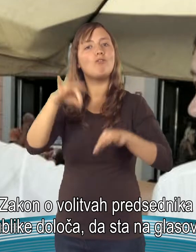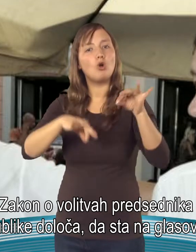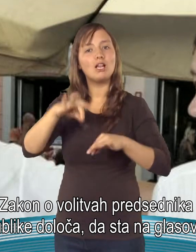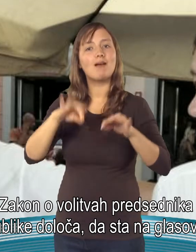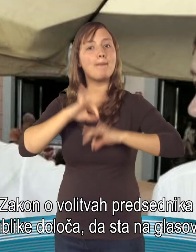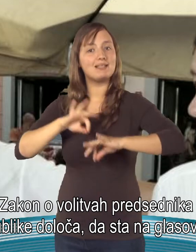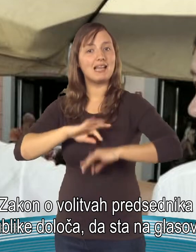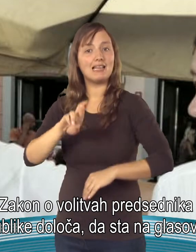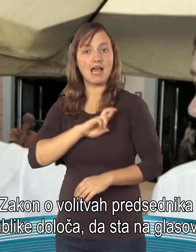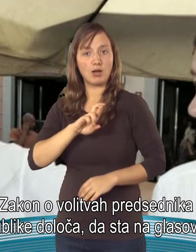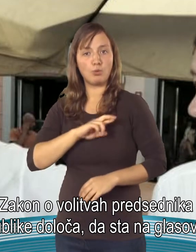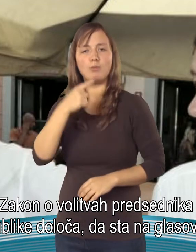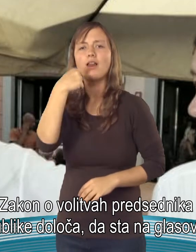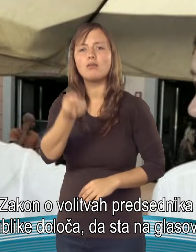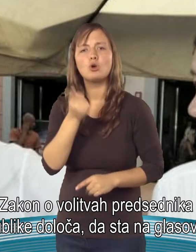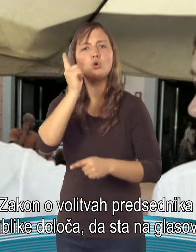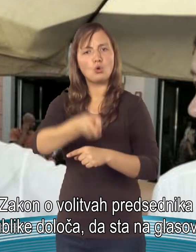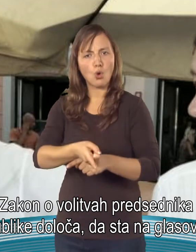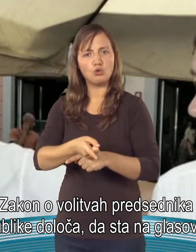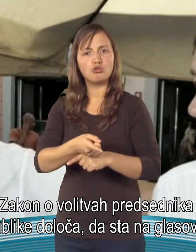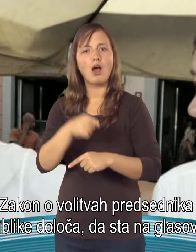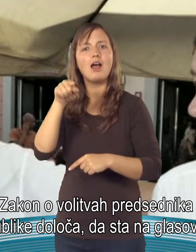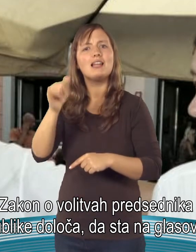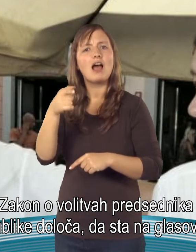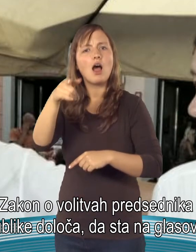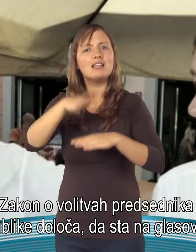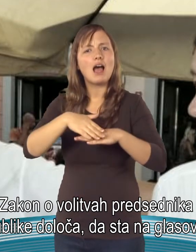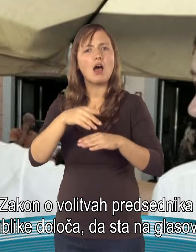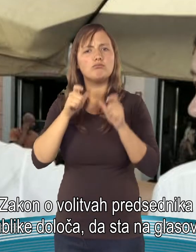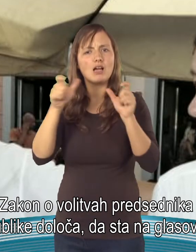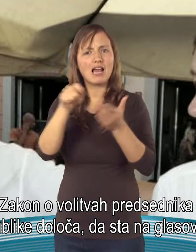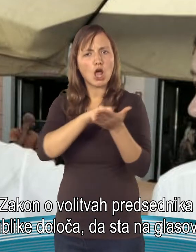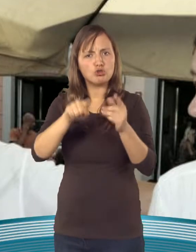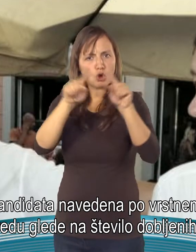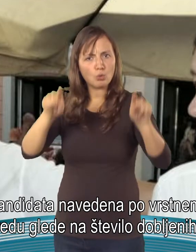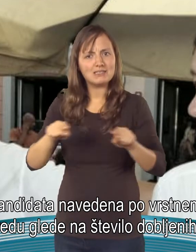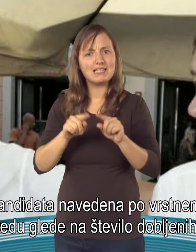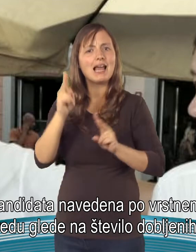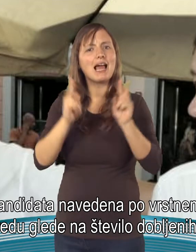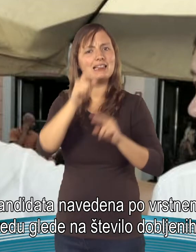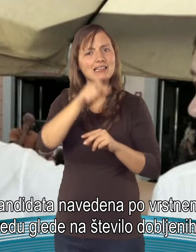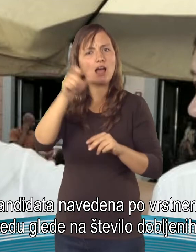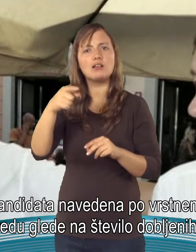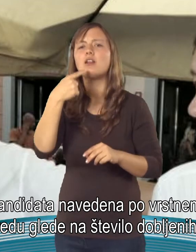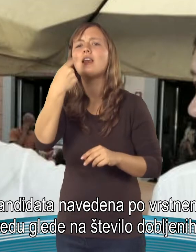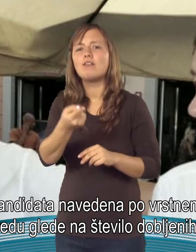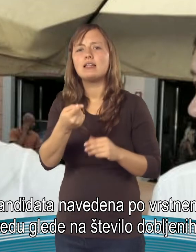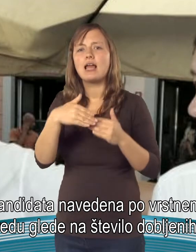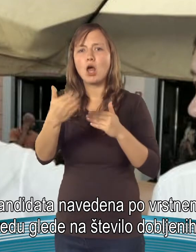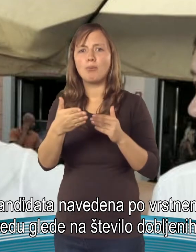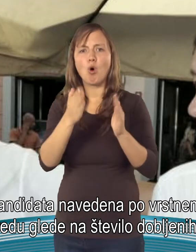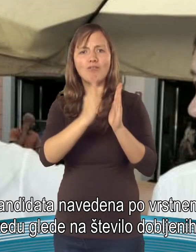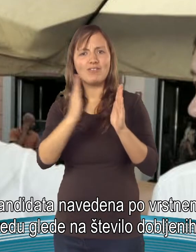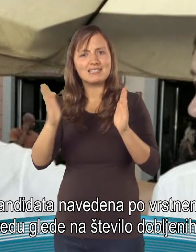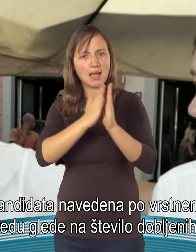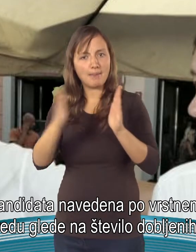Zakon o volitvah predsednika republike določa, da sta na glasovnici kandidata navedena po vrstnem redu glede na število